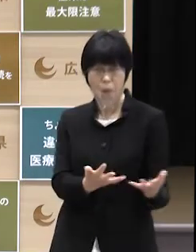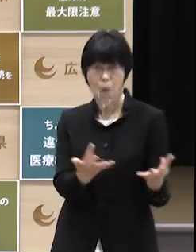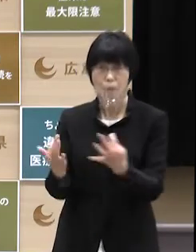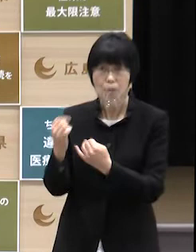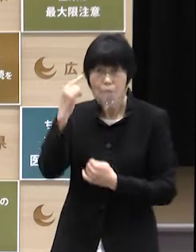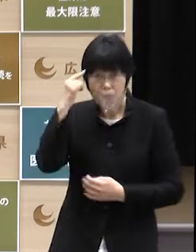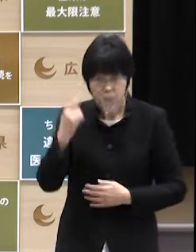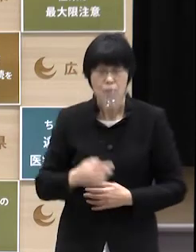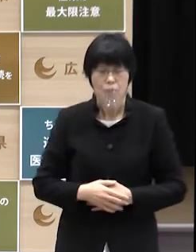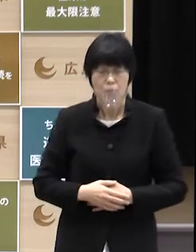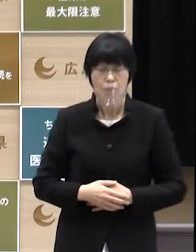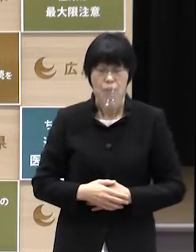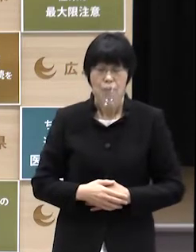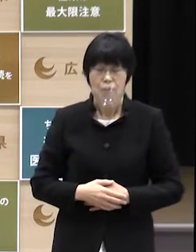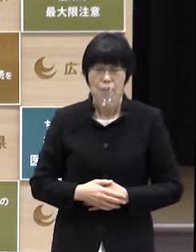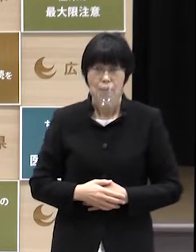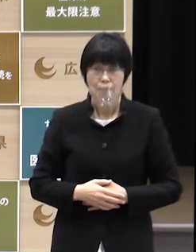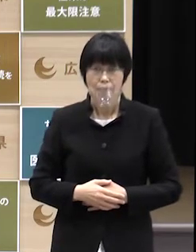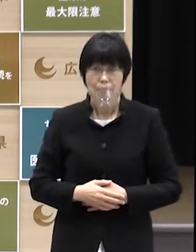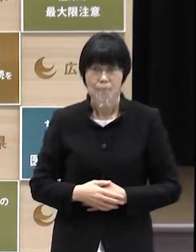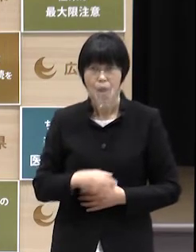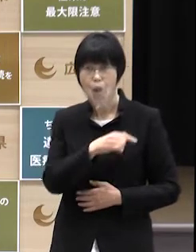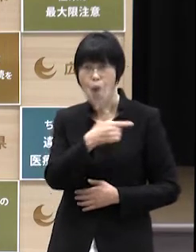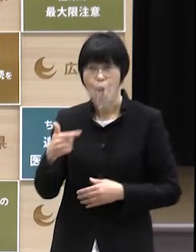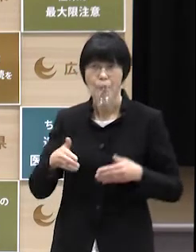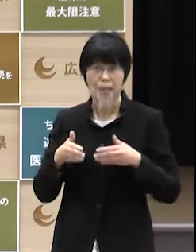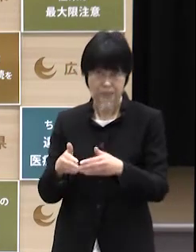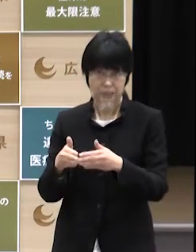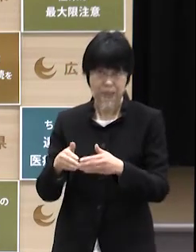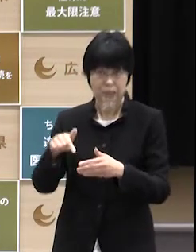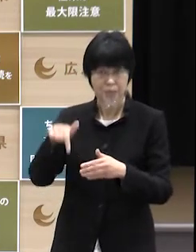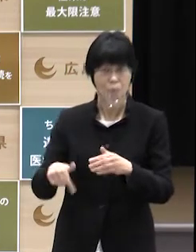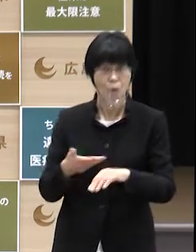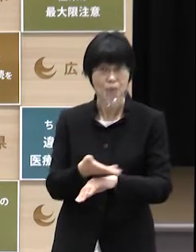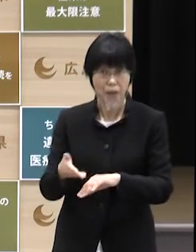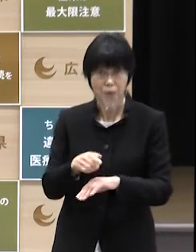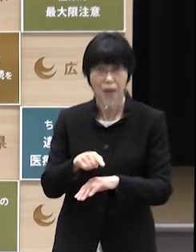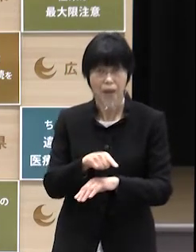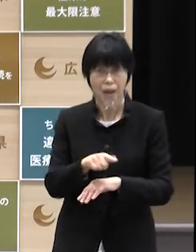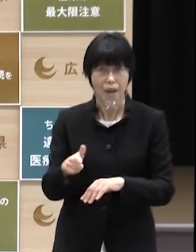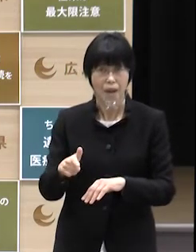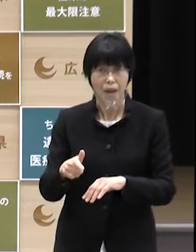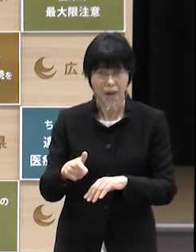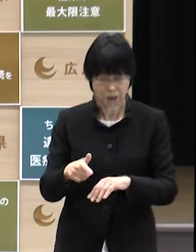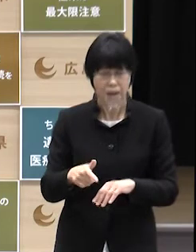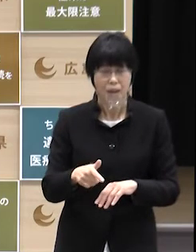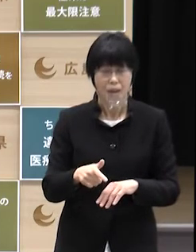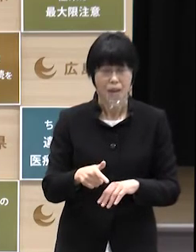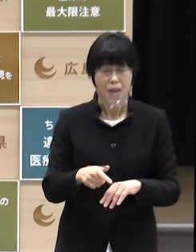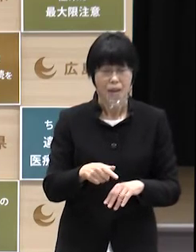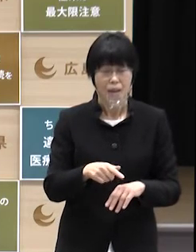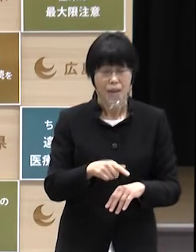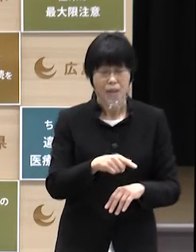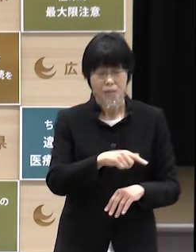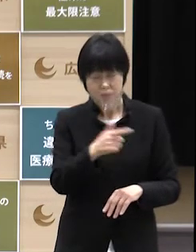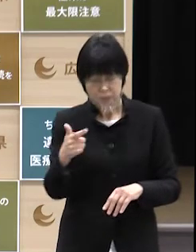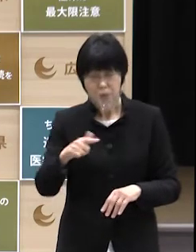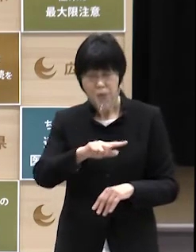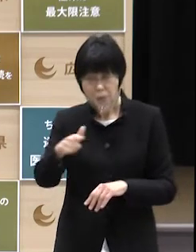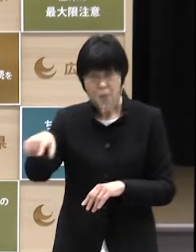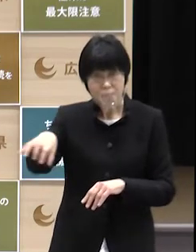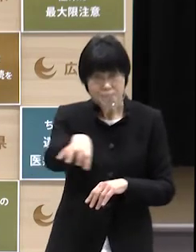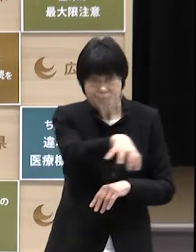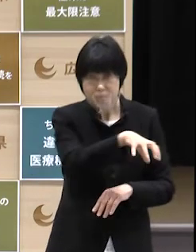か、まあ、大崎下島とか御手洗とか、あるいはその飛島海道、楽しむっていうこと